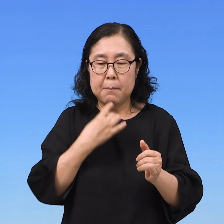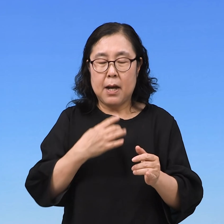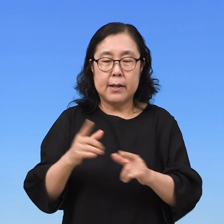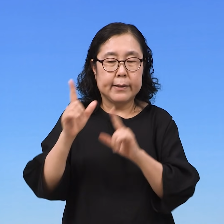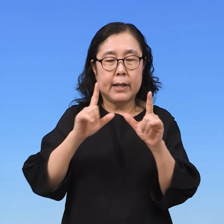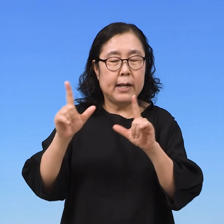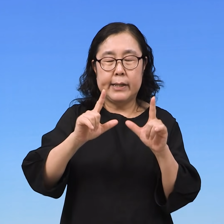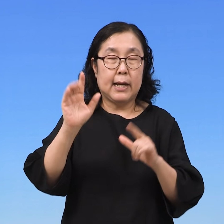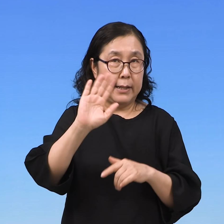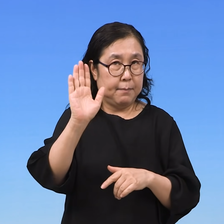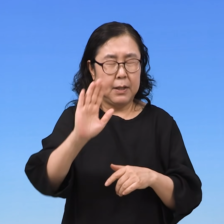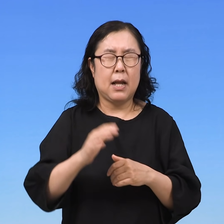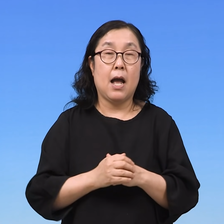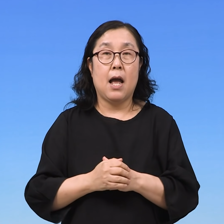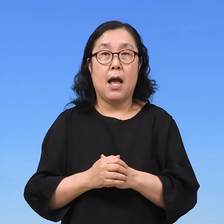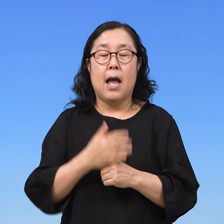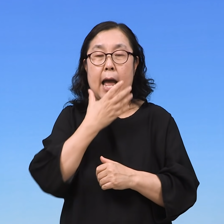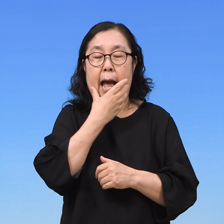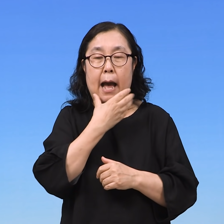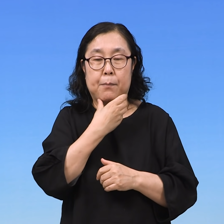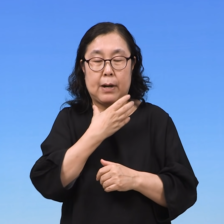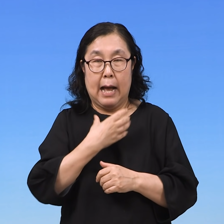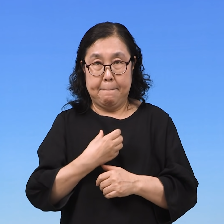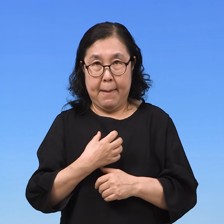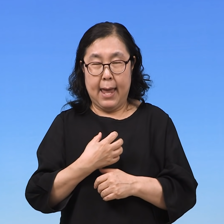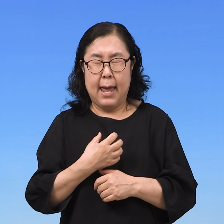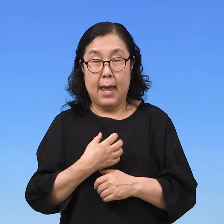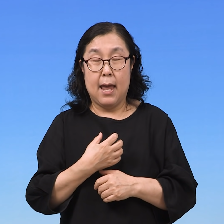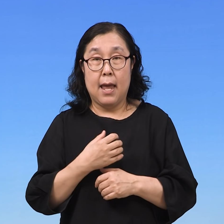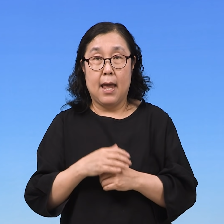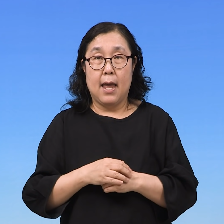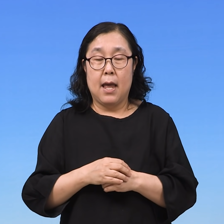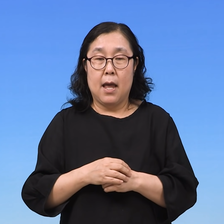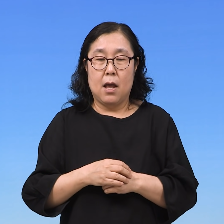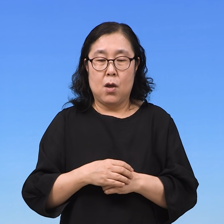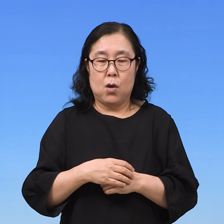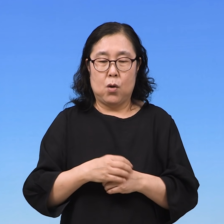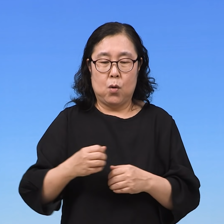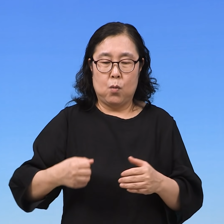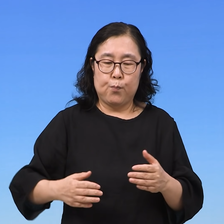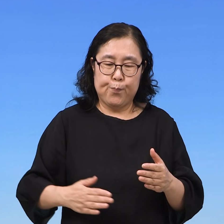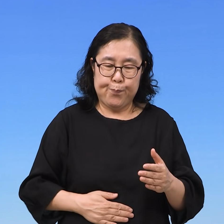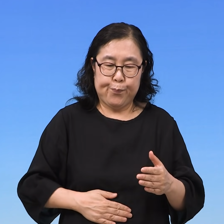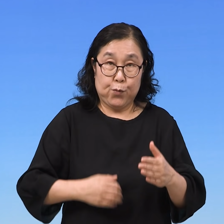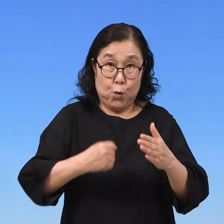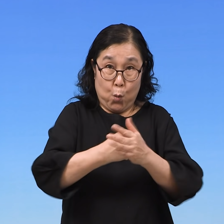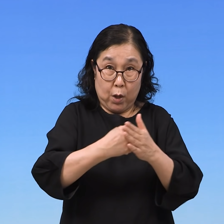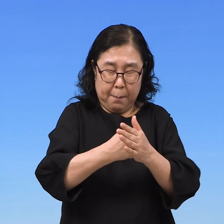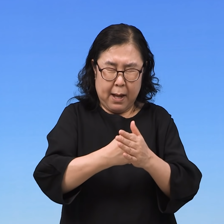사는 존재가 아니라는 거예요. 아브라함의 무모함이 그래서 귀한 거 아닙니까?